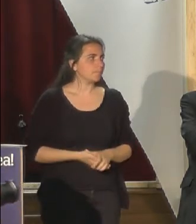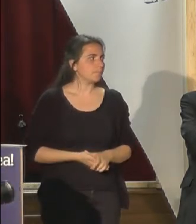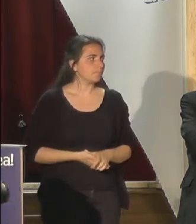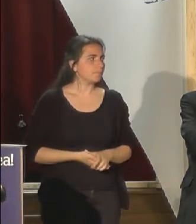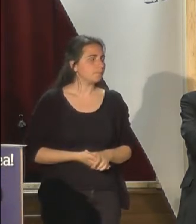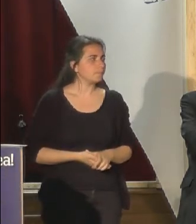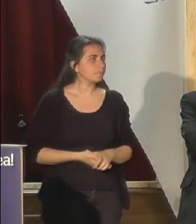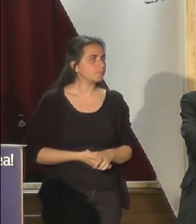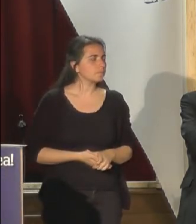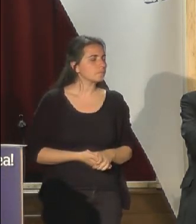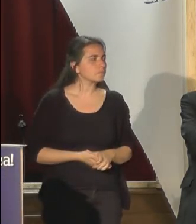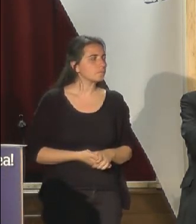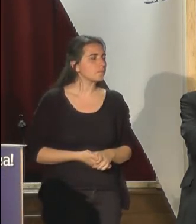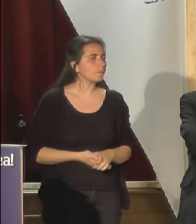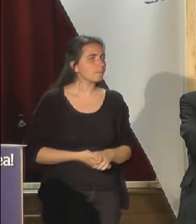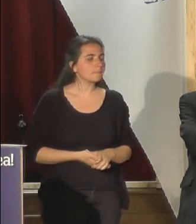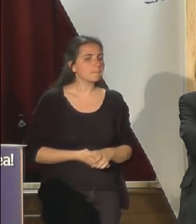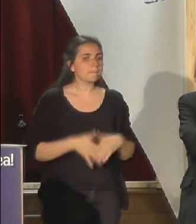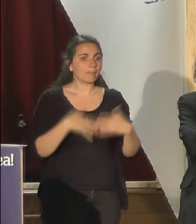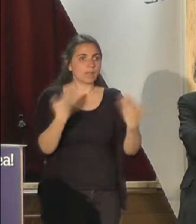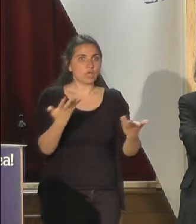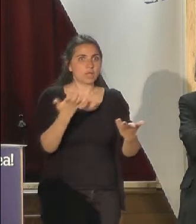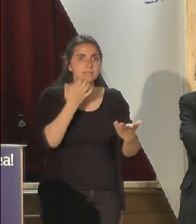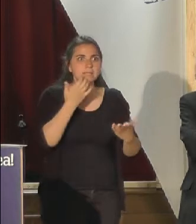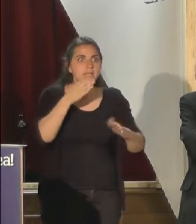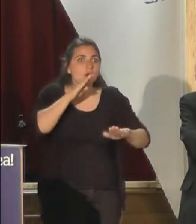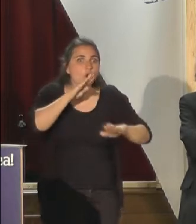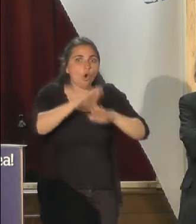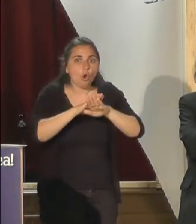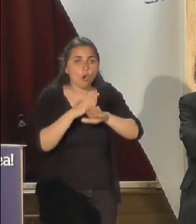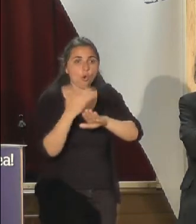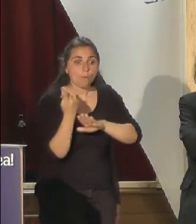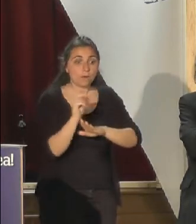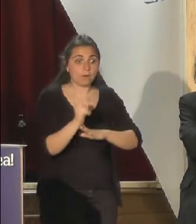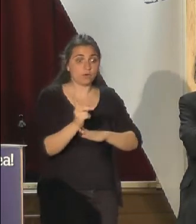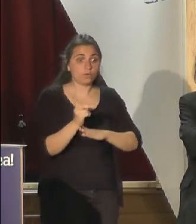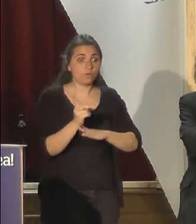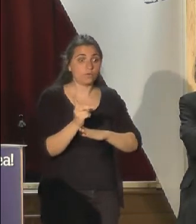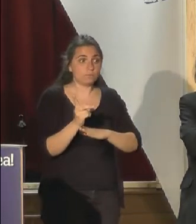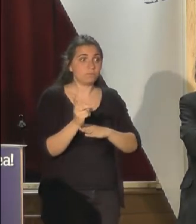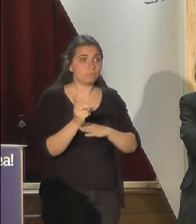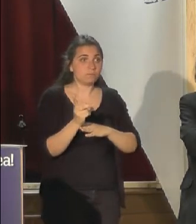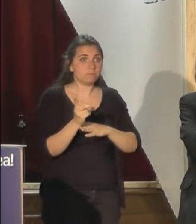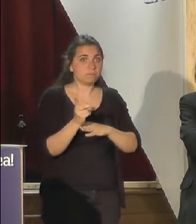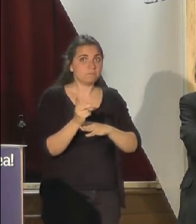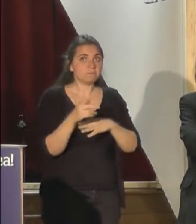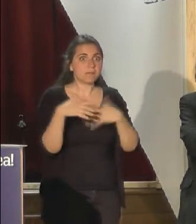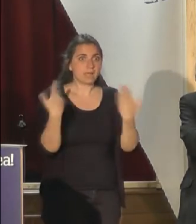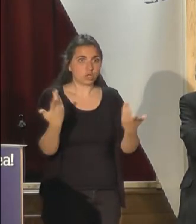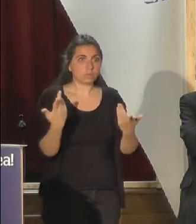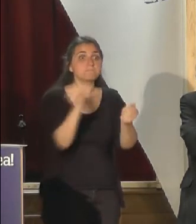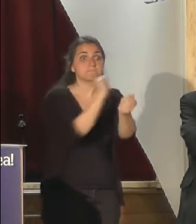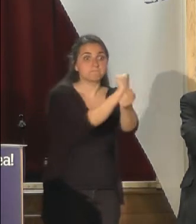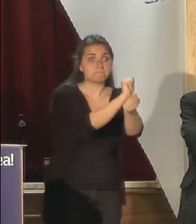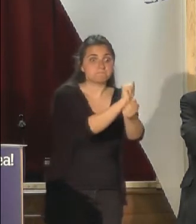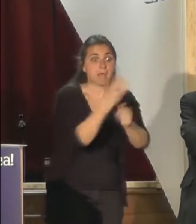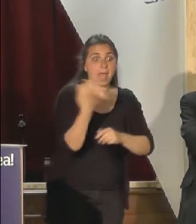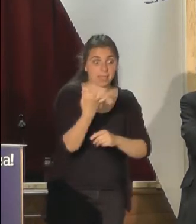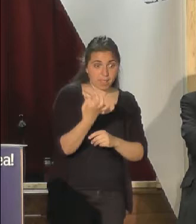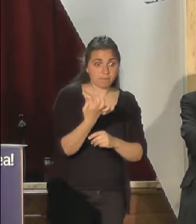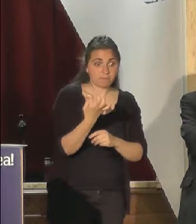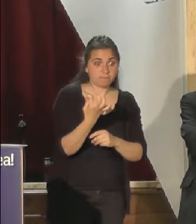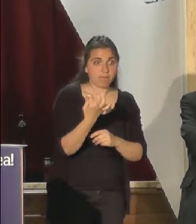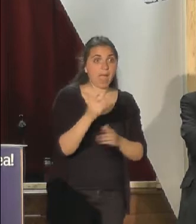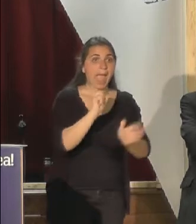E se o viola, é sancionado. E no seu caso, é procesado e condenado, incluso